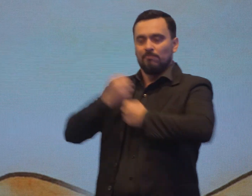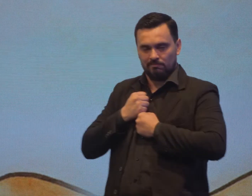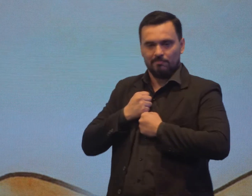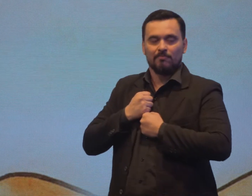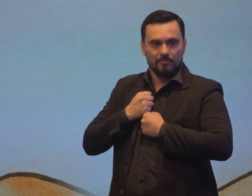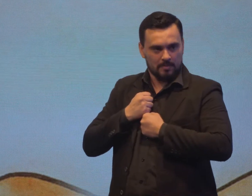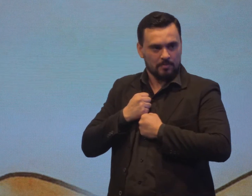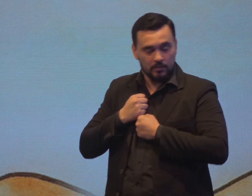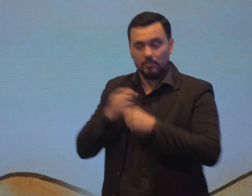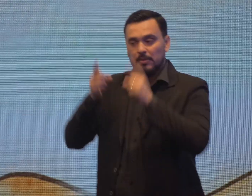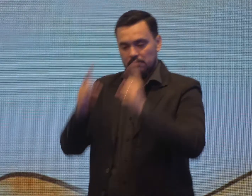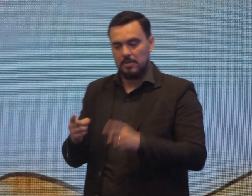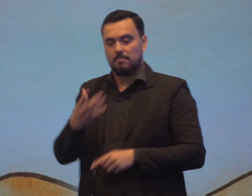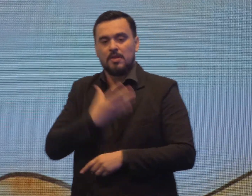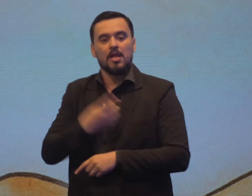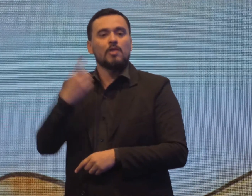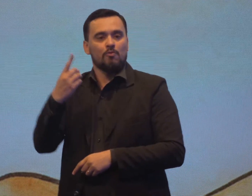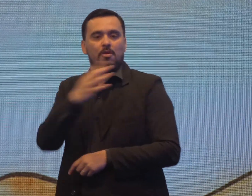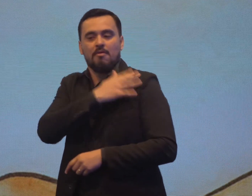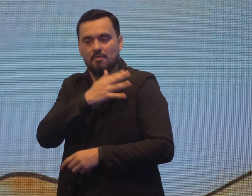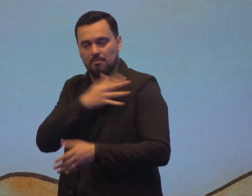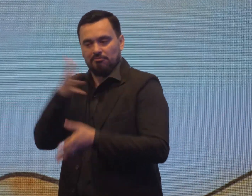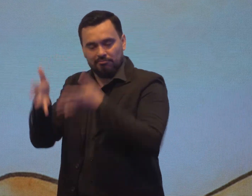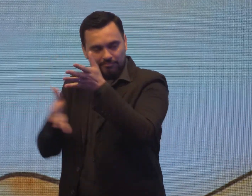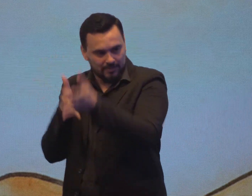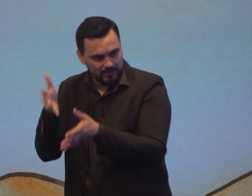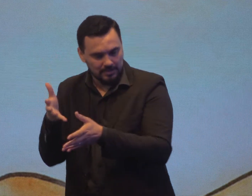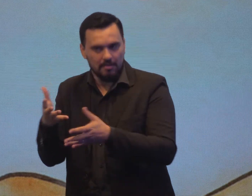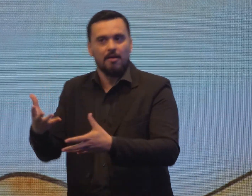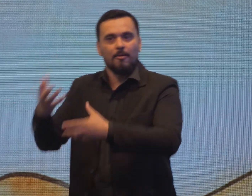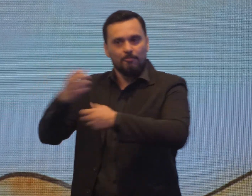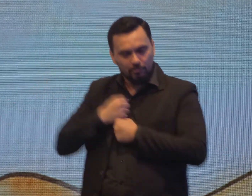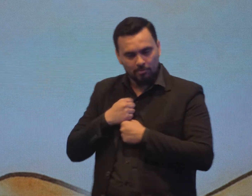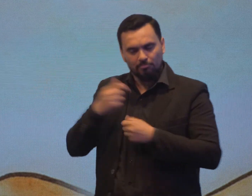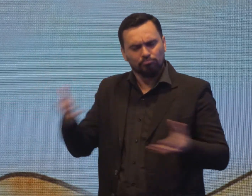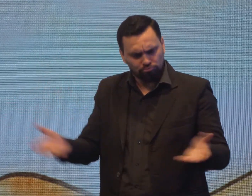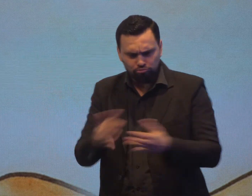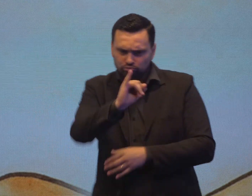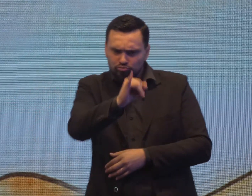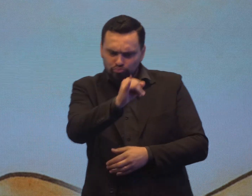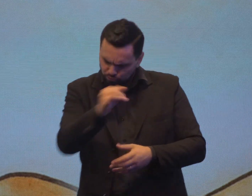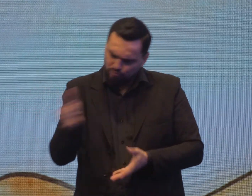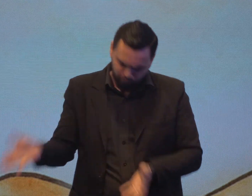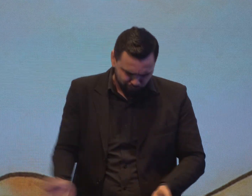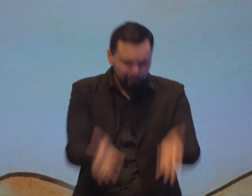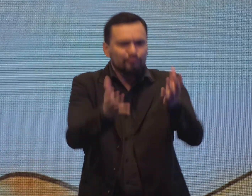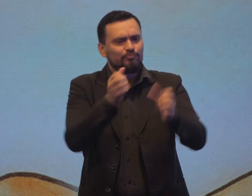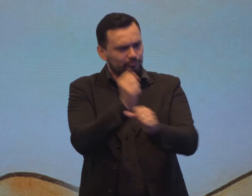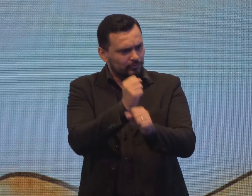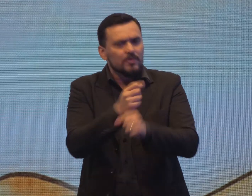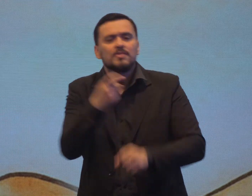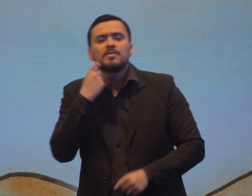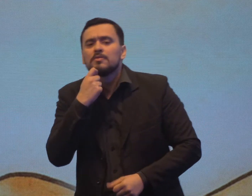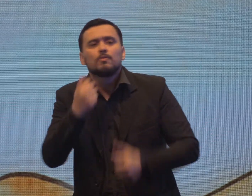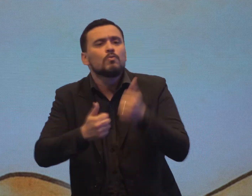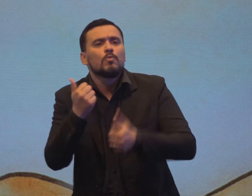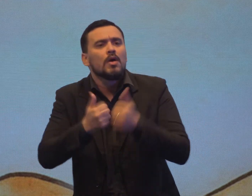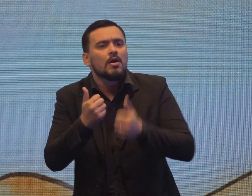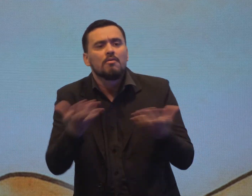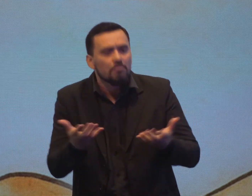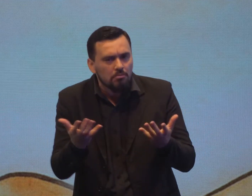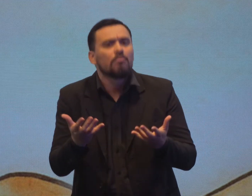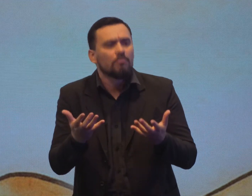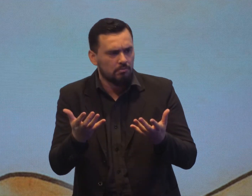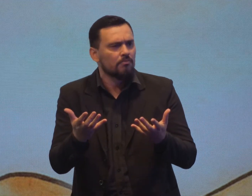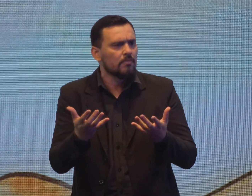en especial que me apoyó muchísimo, también a la directora general de Lengua de Señas que me apoyó, que siempre me estimuló y me dijeron